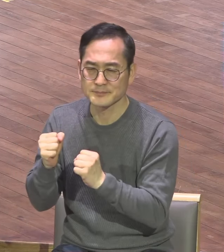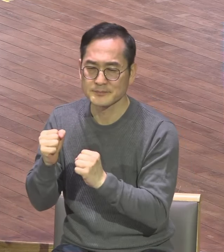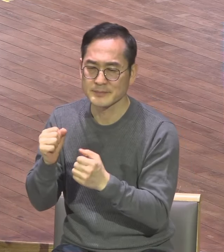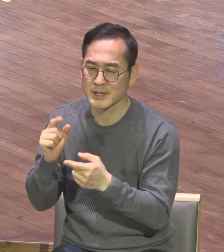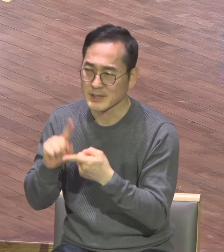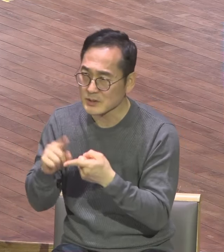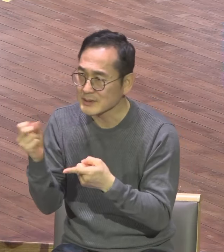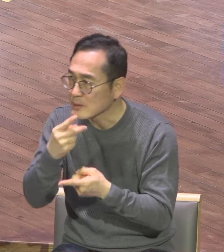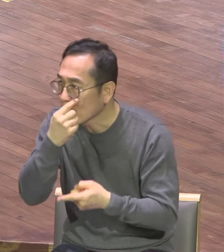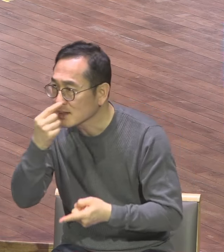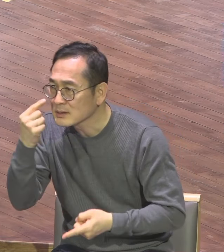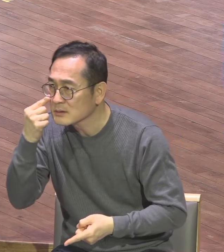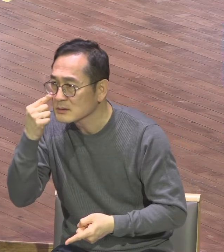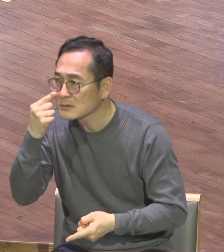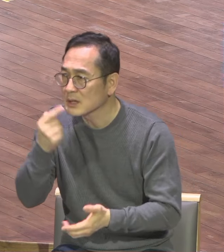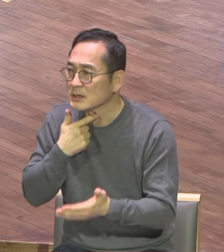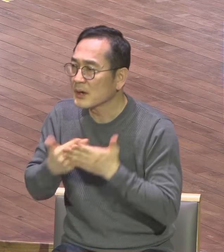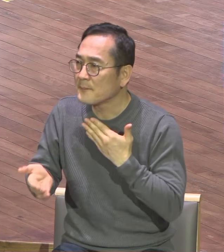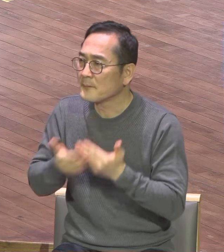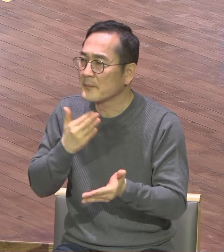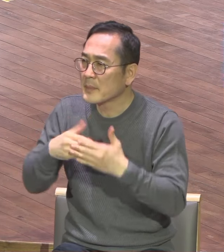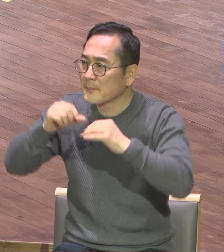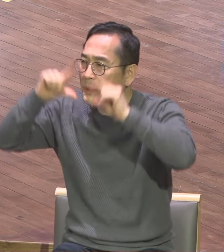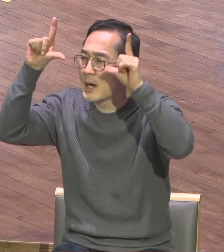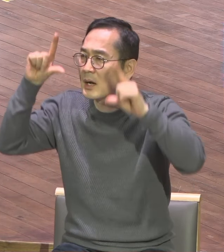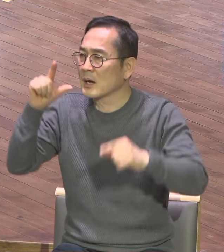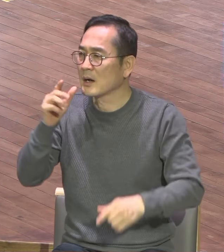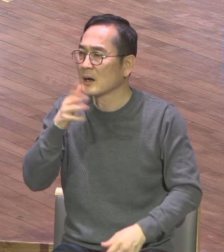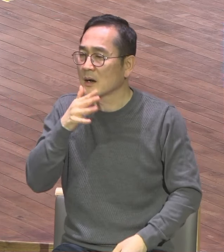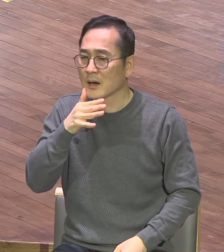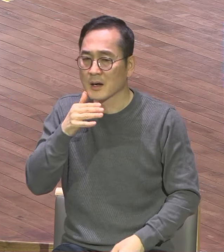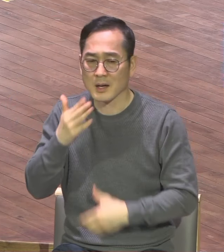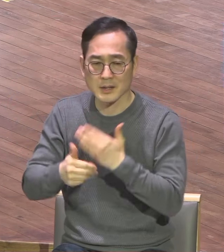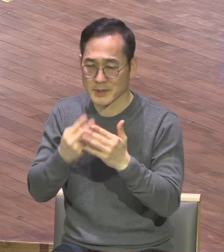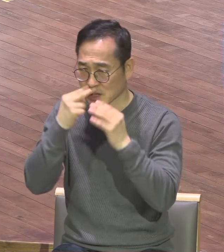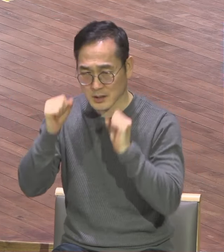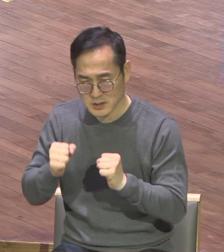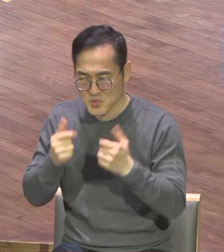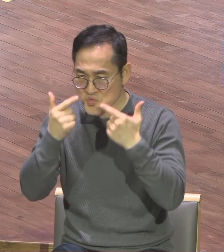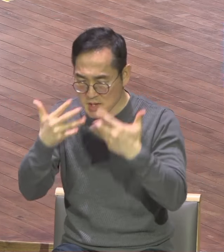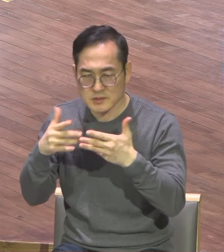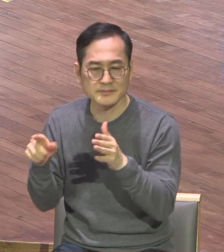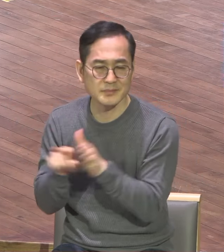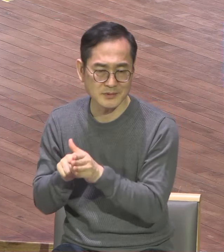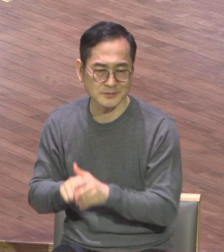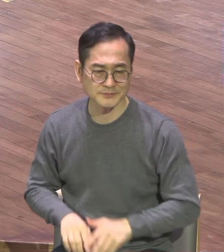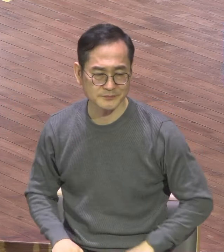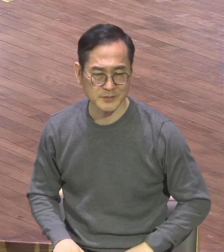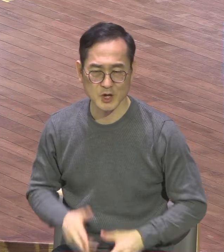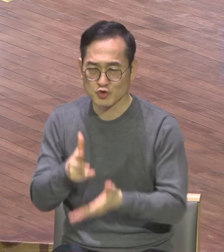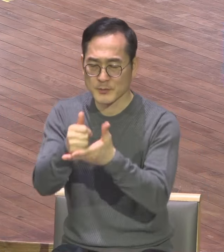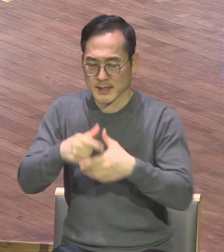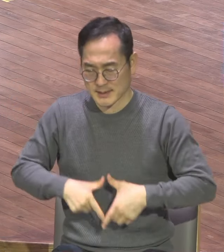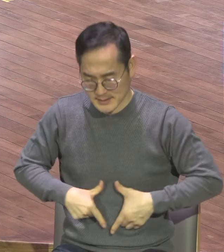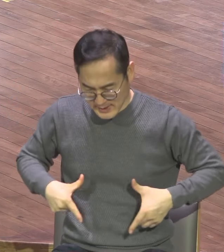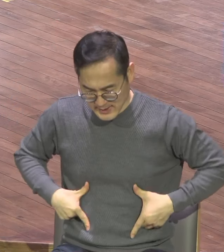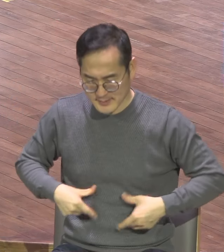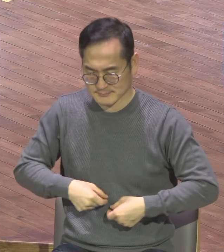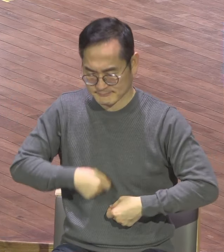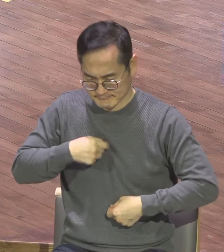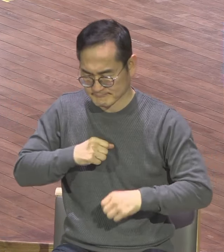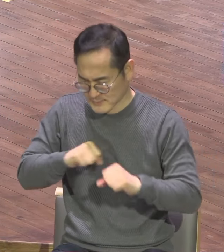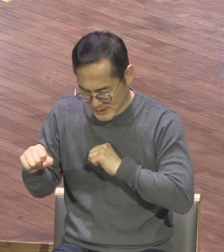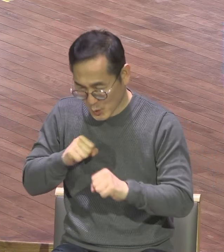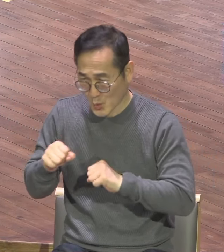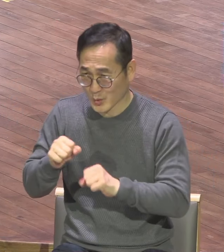했어요. 하나님의 살아계심을. 그래서 오늘 본문 2절에 보면 주의 인자하심과 성실하심으로 말미암아